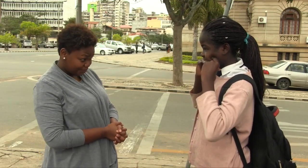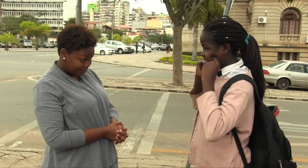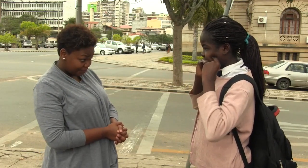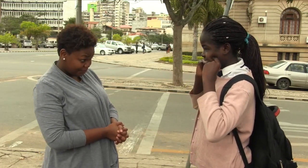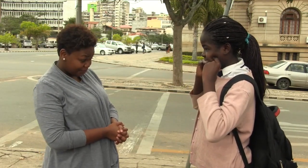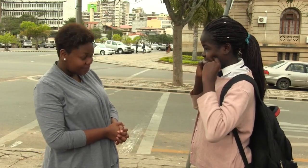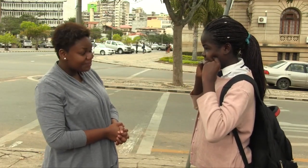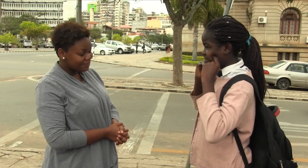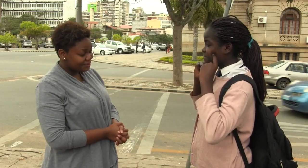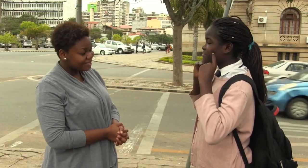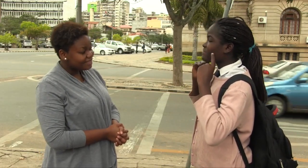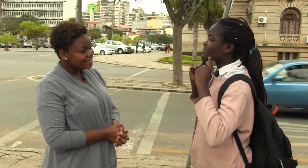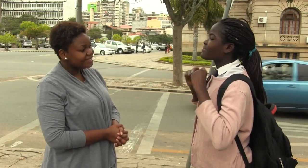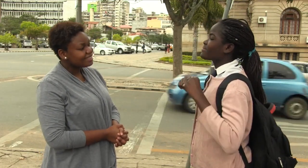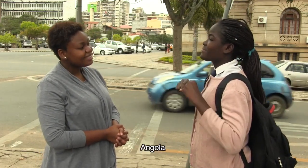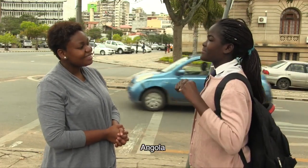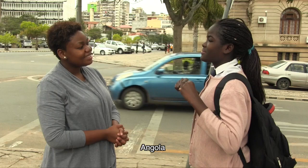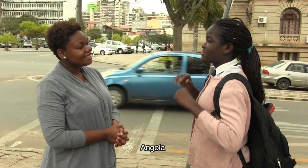Moçambique,